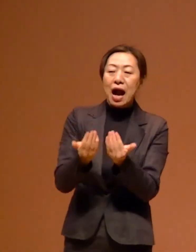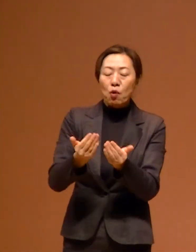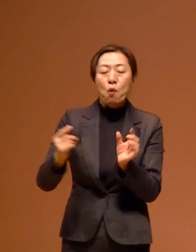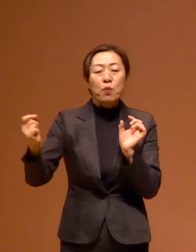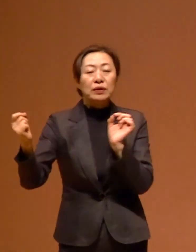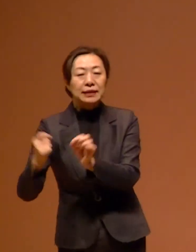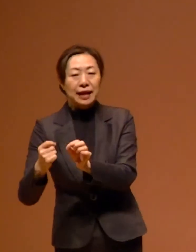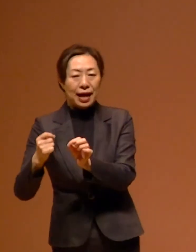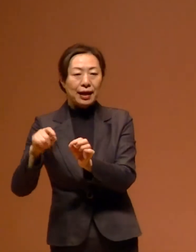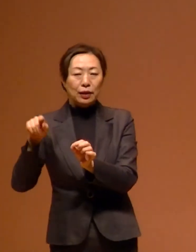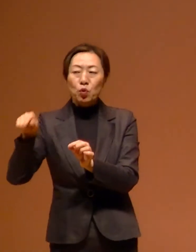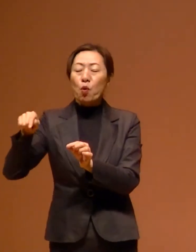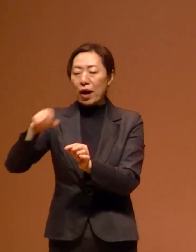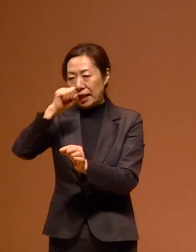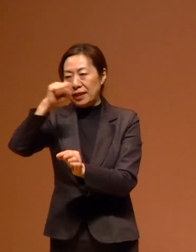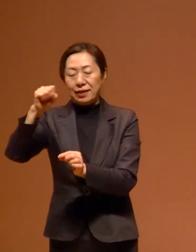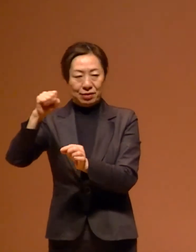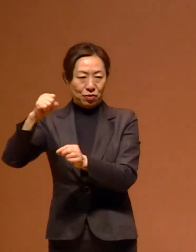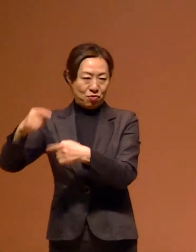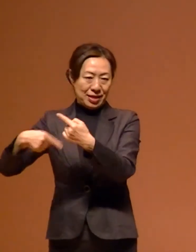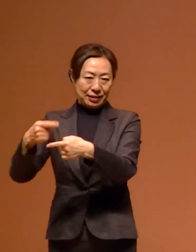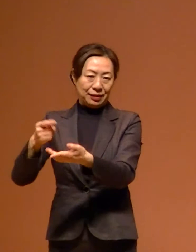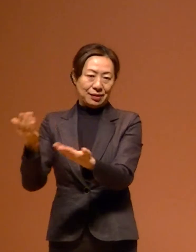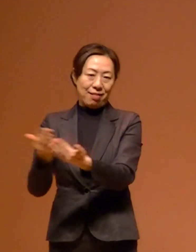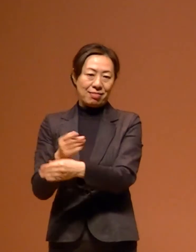近いということで、その場所が一番いいんじゃないかと言って、